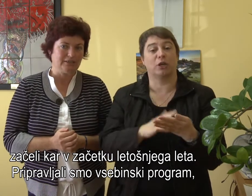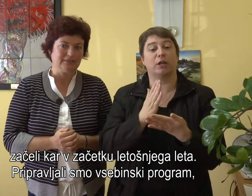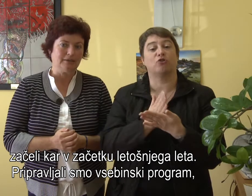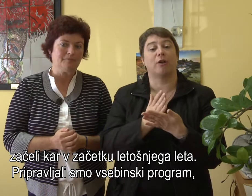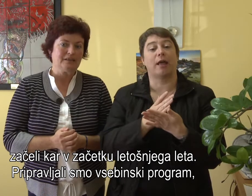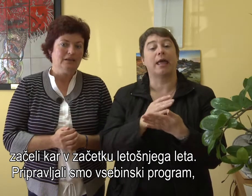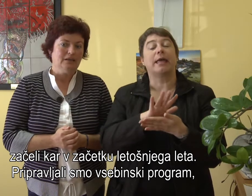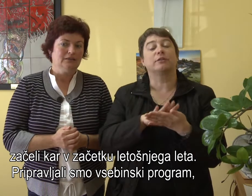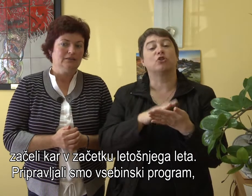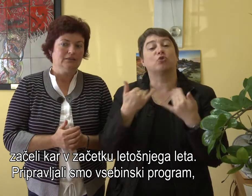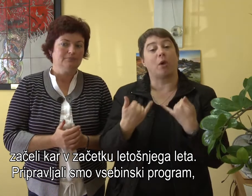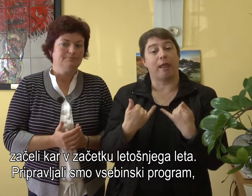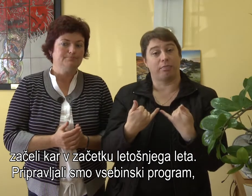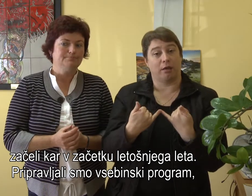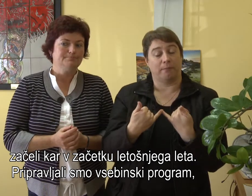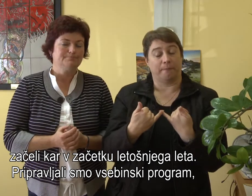letošnjega leta.